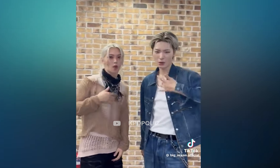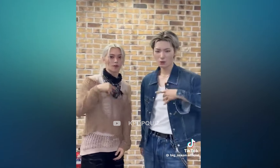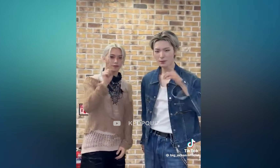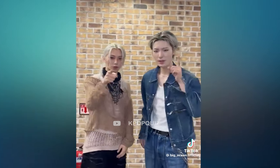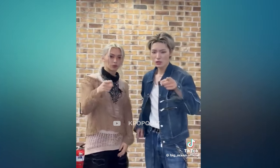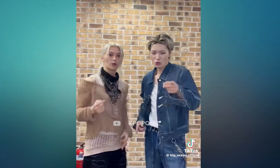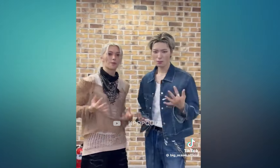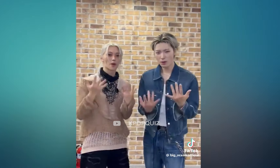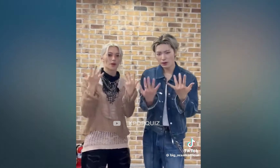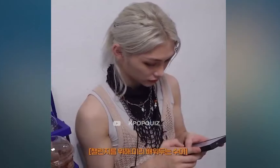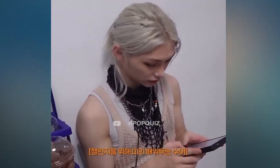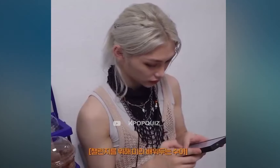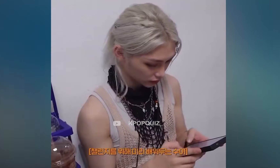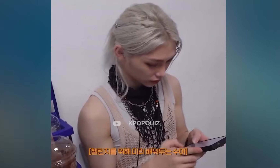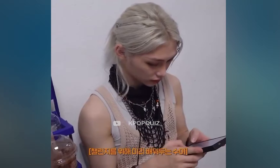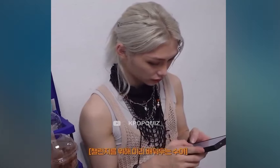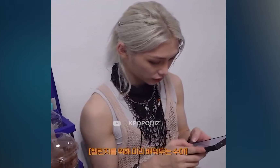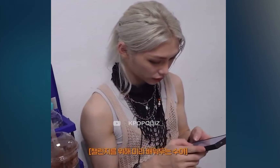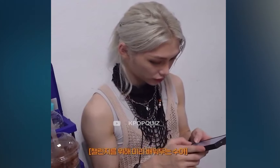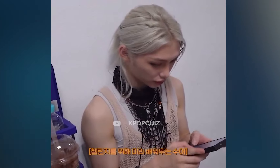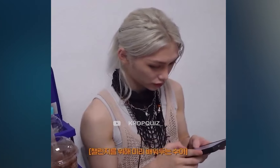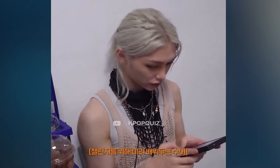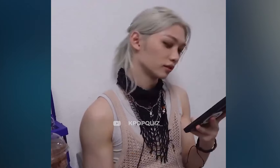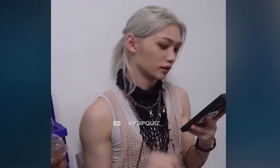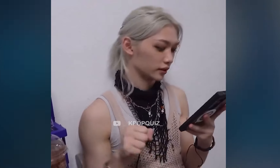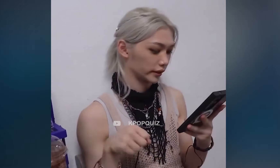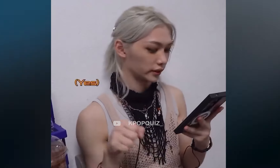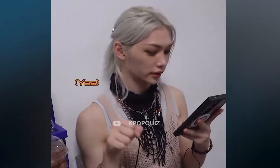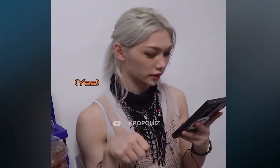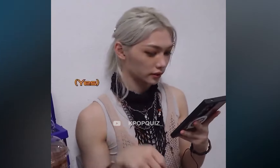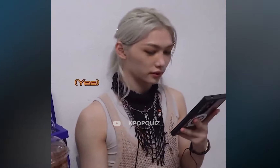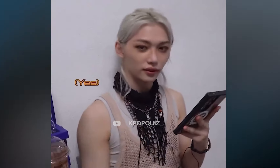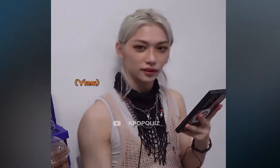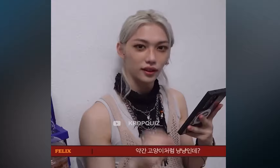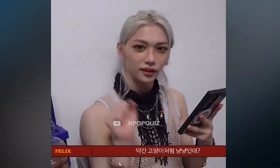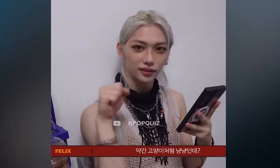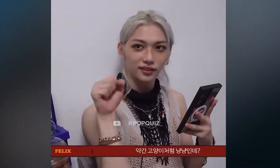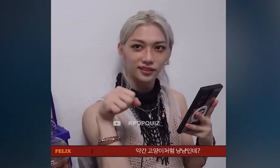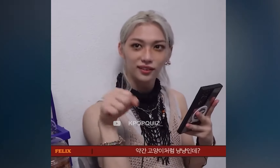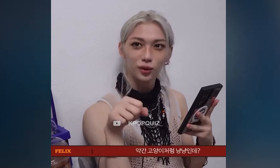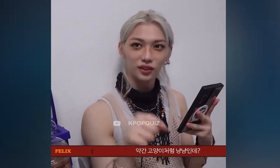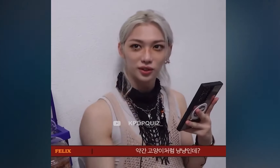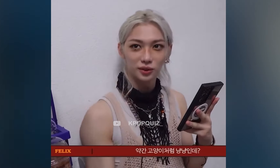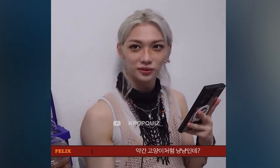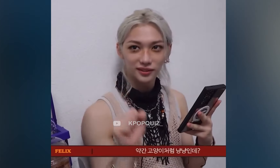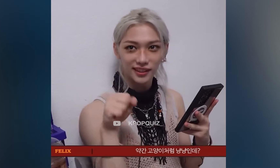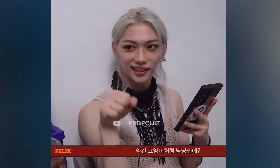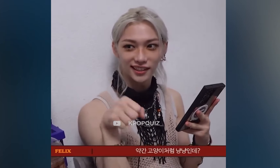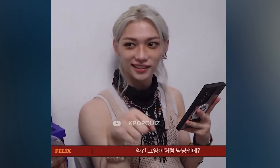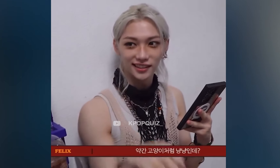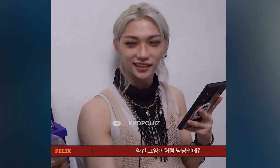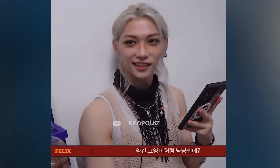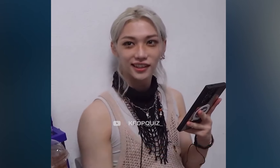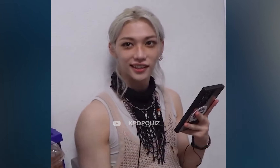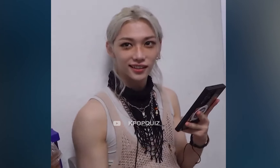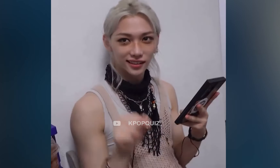conmovió a sus fans y es que Félix se preparó antes de conocer a los miembros del grupo, ya que en el video de Stray Kids, episodio